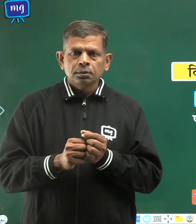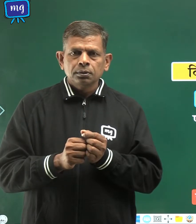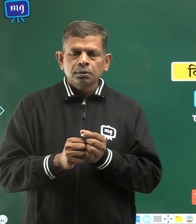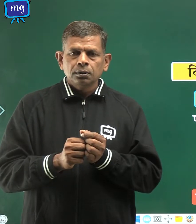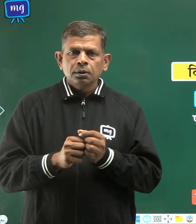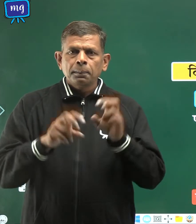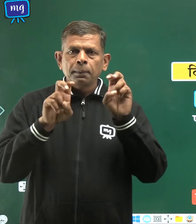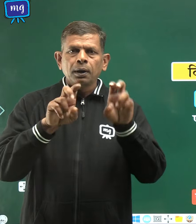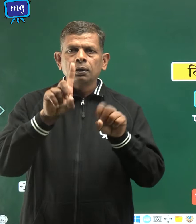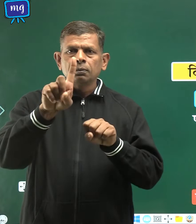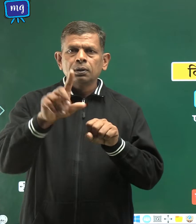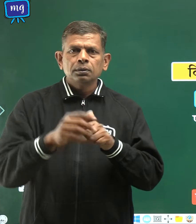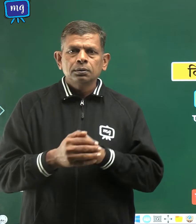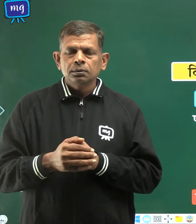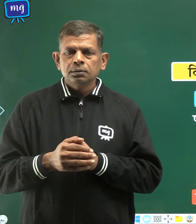अध्याय 1